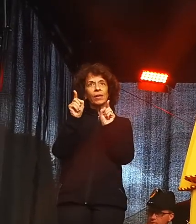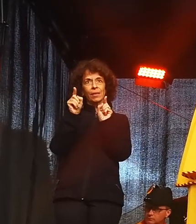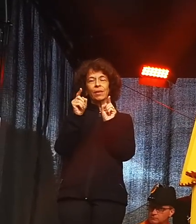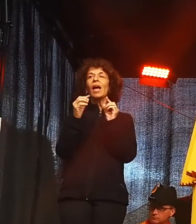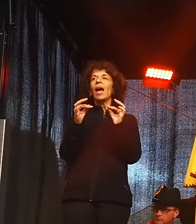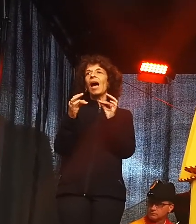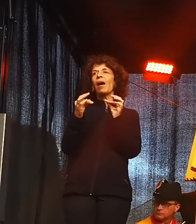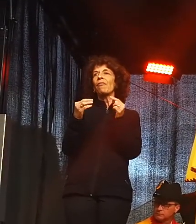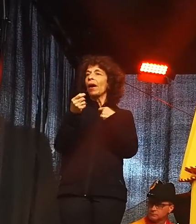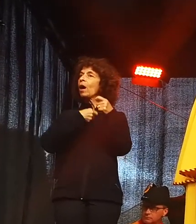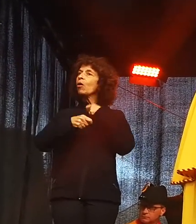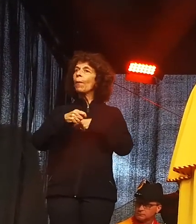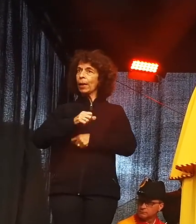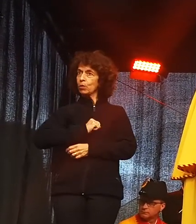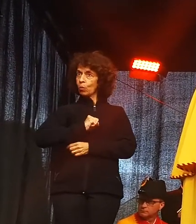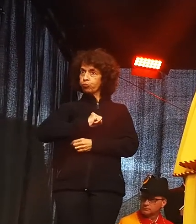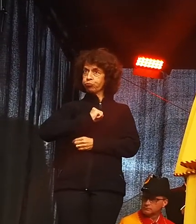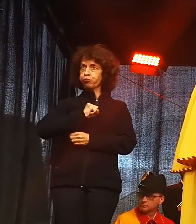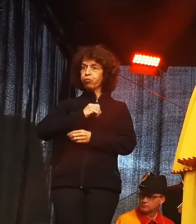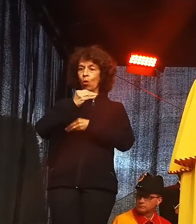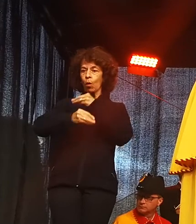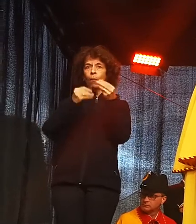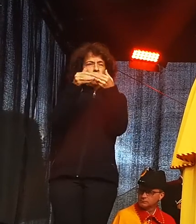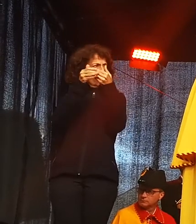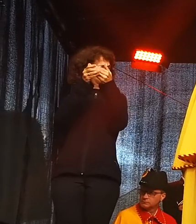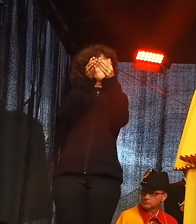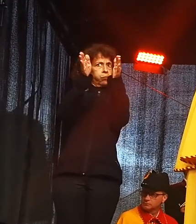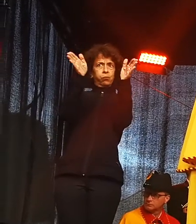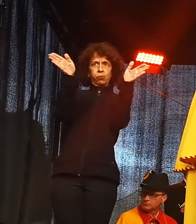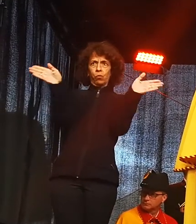commerciale très dynamique et ouverte sur le monde.